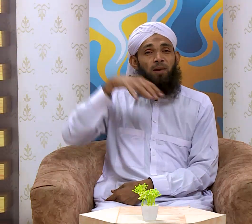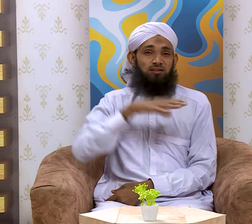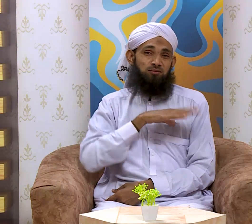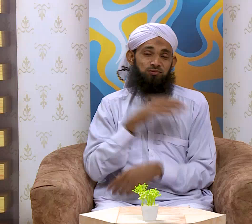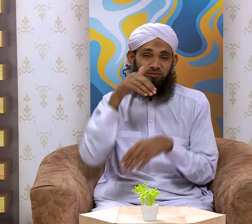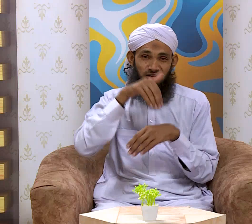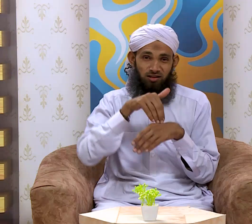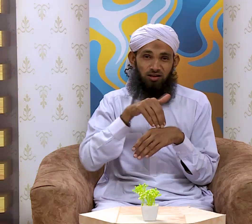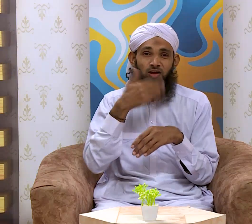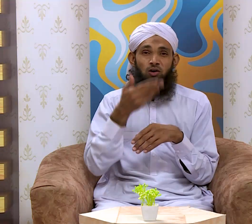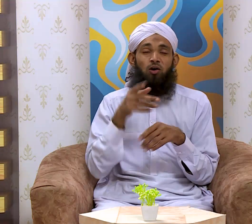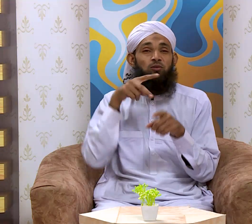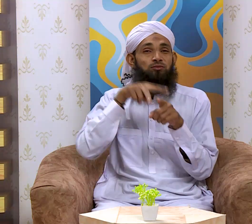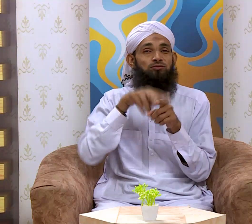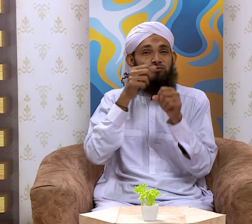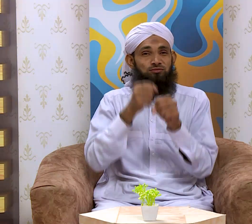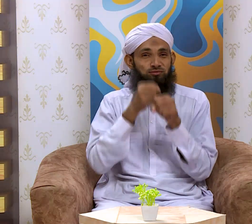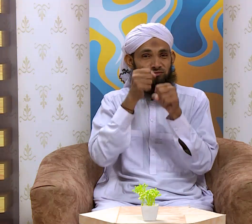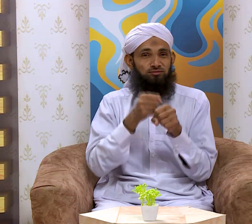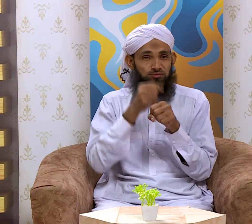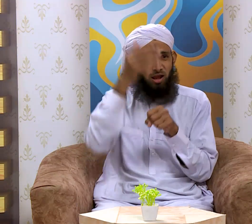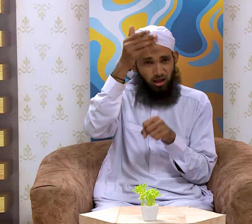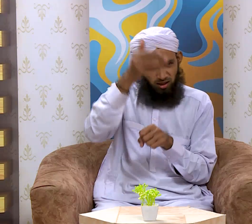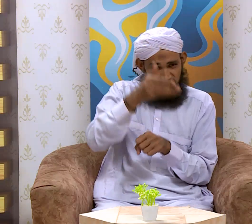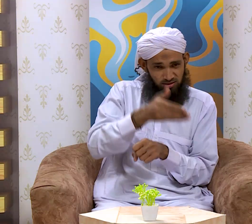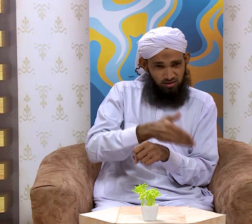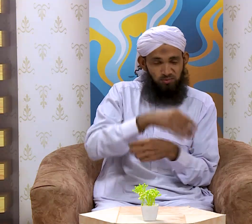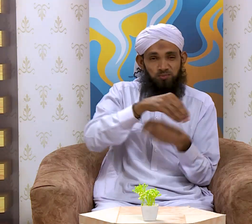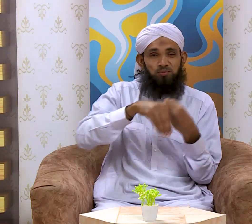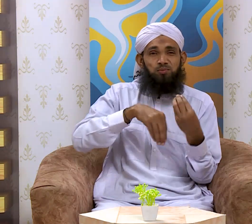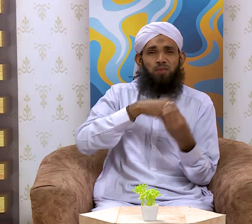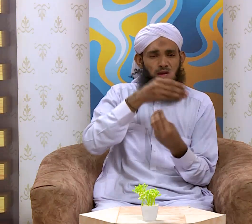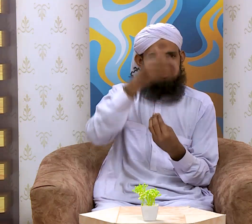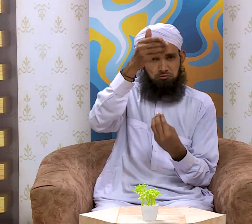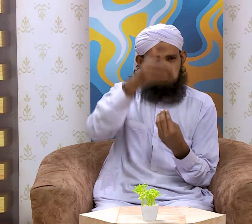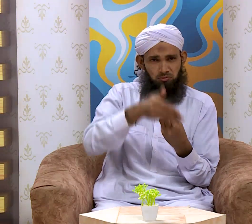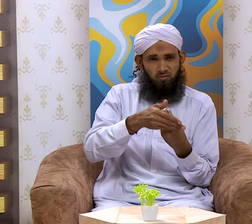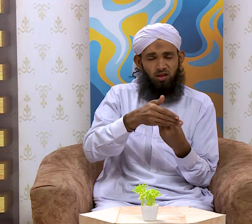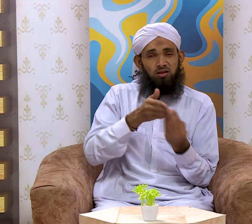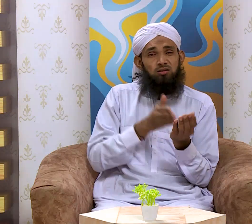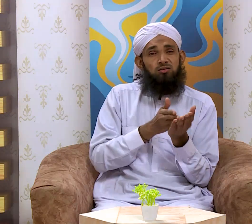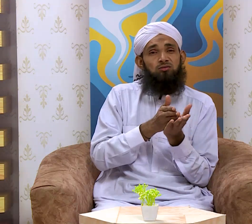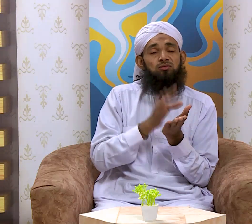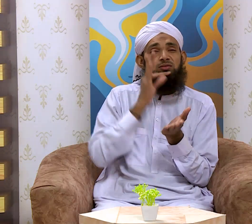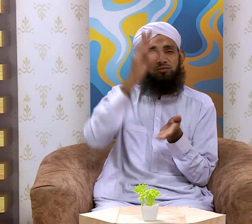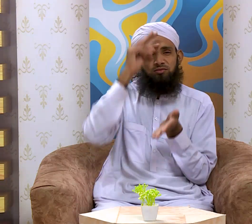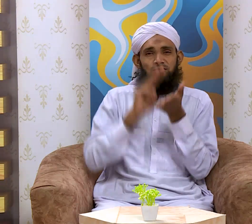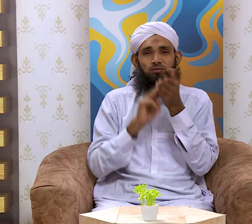مکہ مکرمہ کے لیے روانہ ہوئے، تو راستے میں آپ صلی اللہ علیہ وآلہ وصحبہ وبارک وسلم